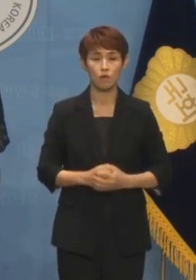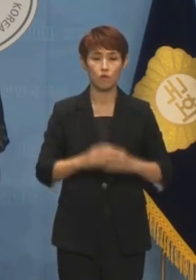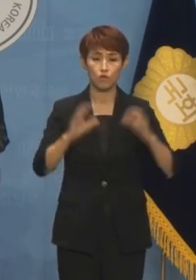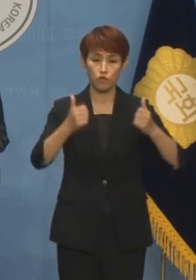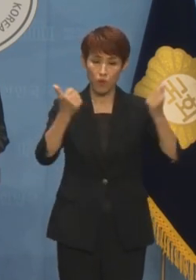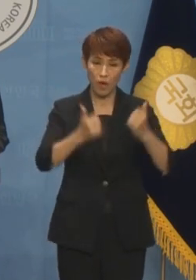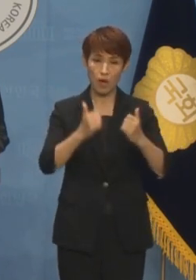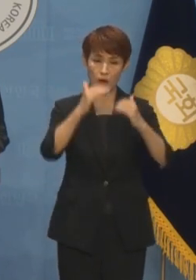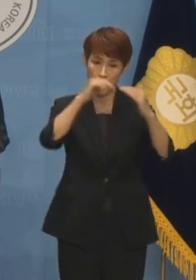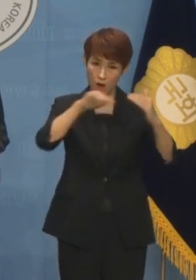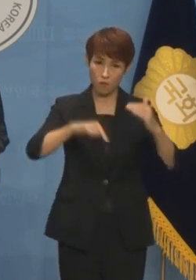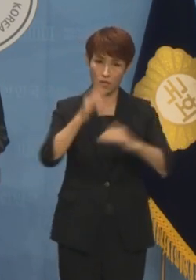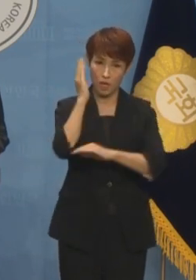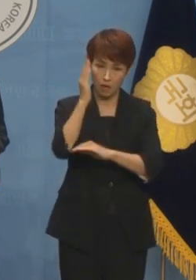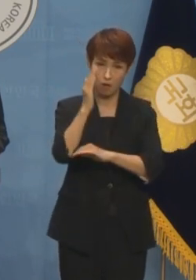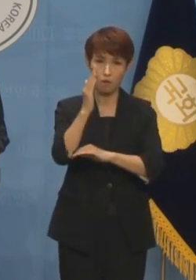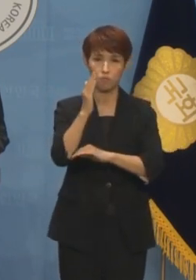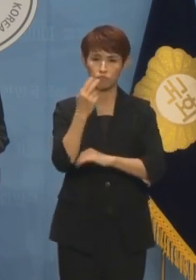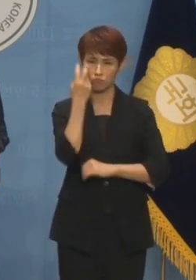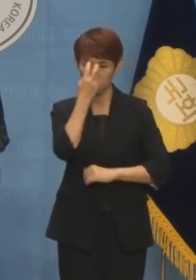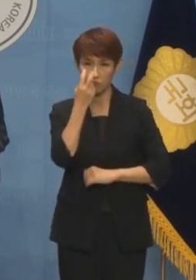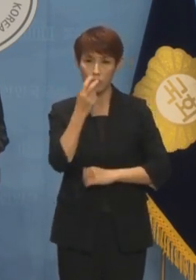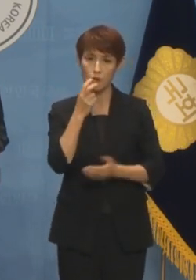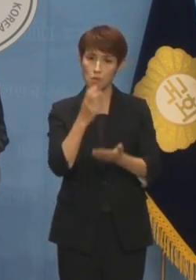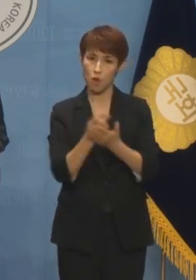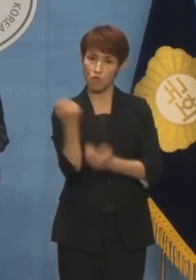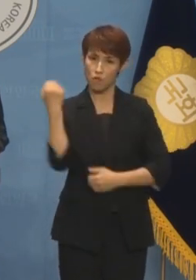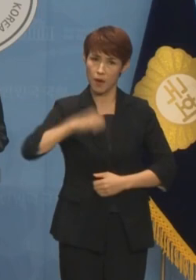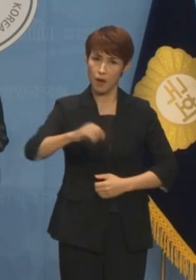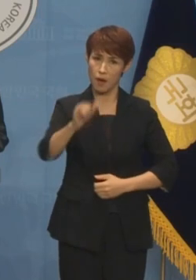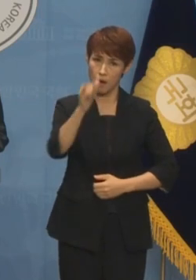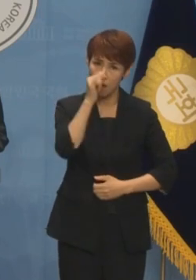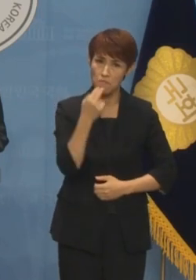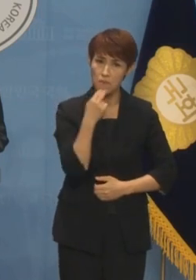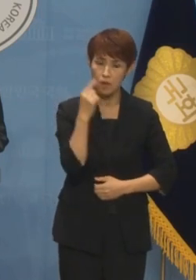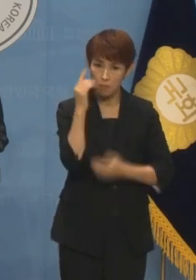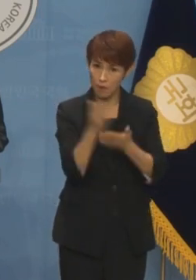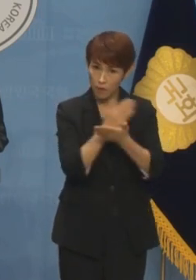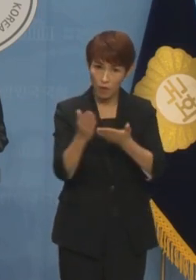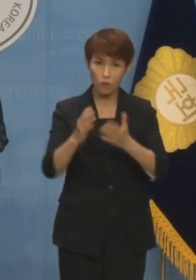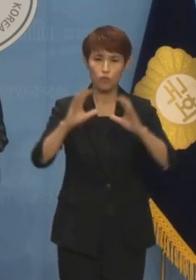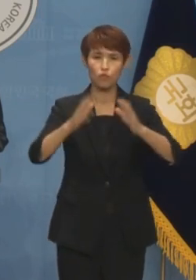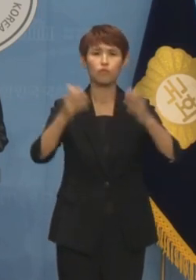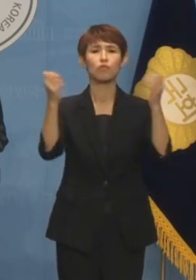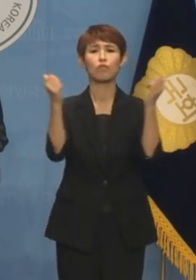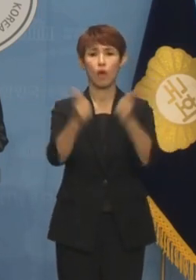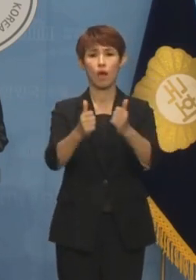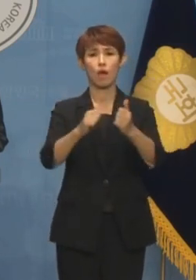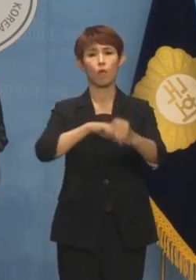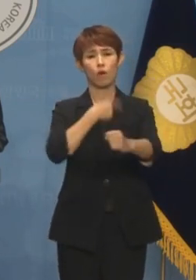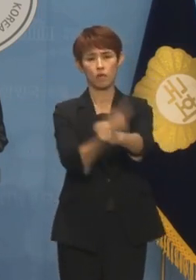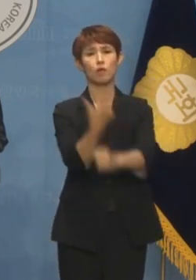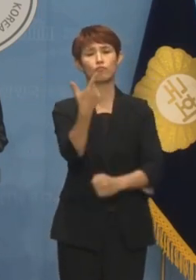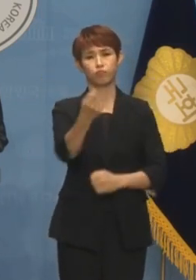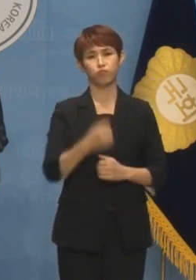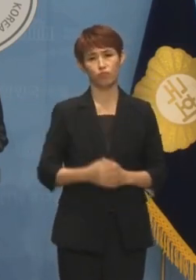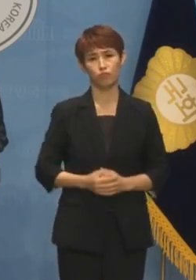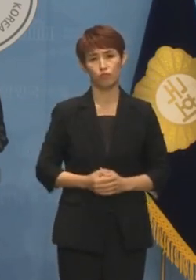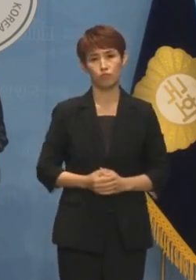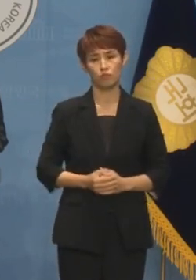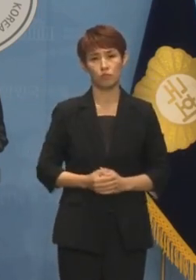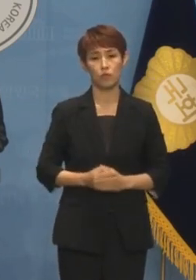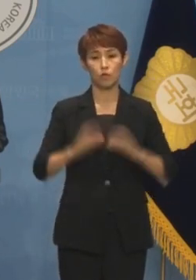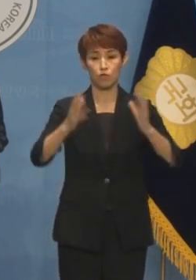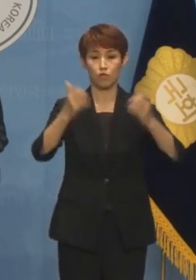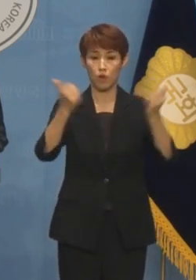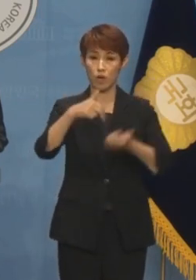증언이나 감정이 법률 위반인지 판단하는 것은 국회 고유의 권한이며 그렇기에